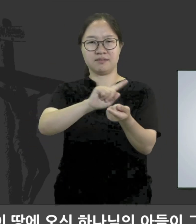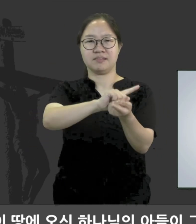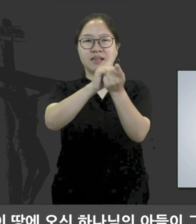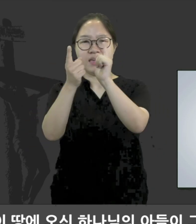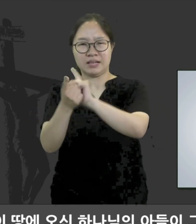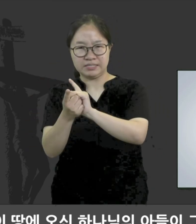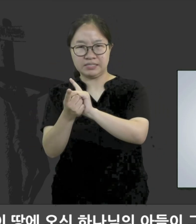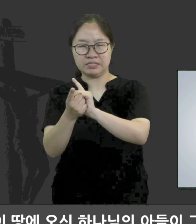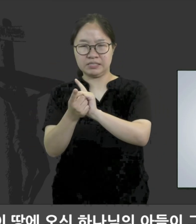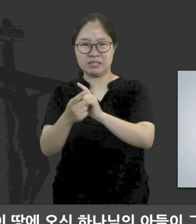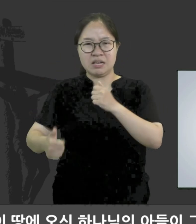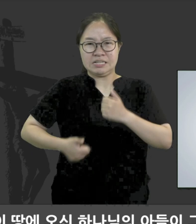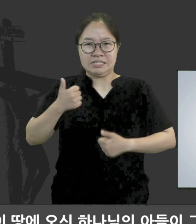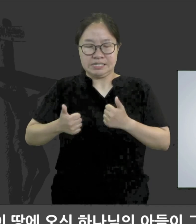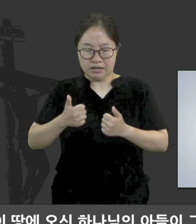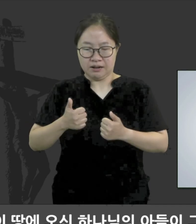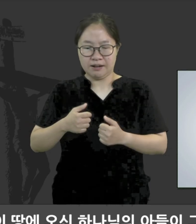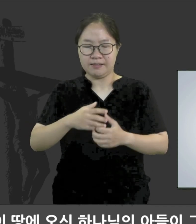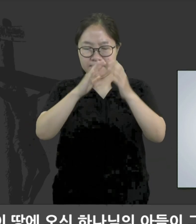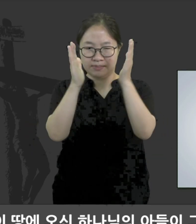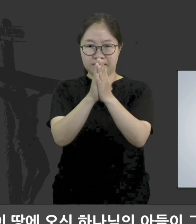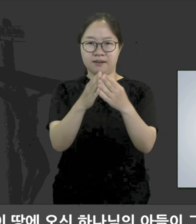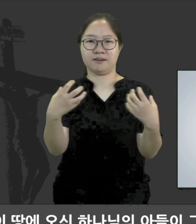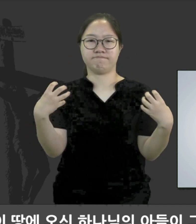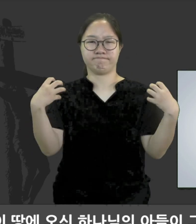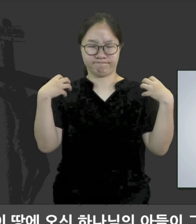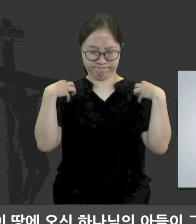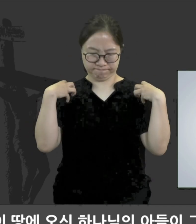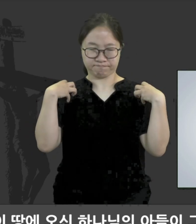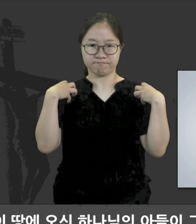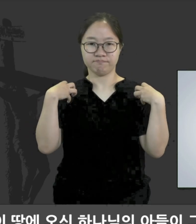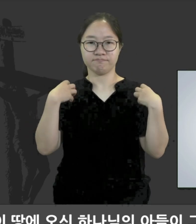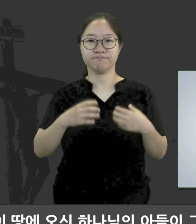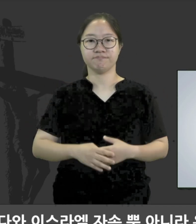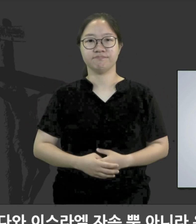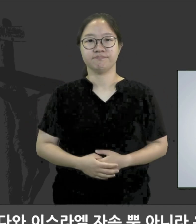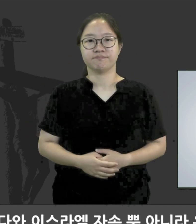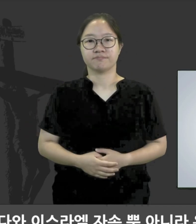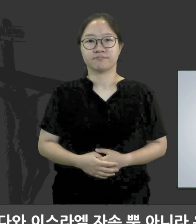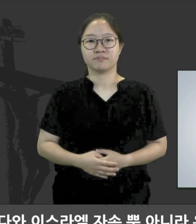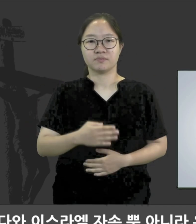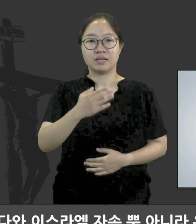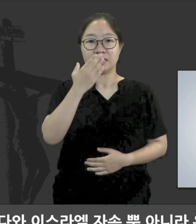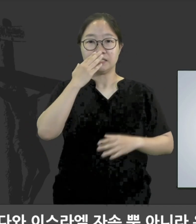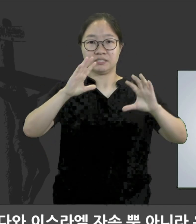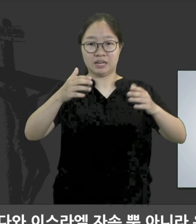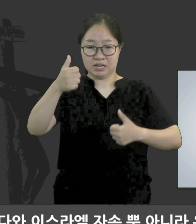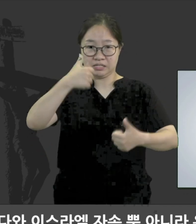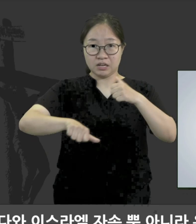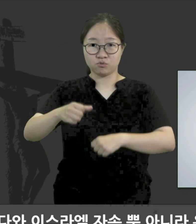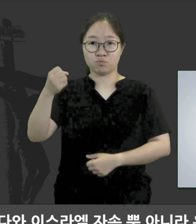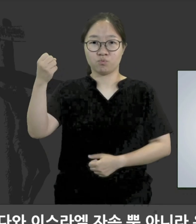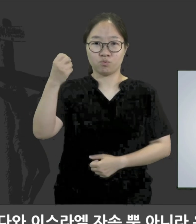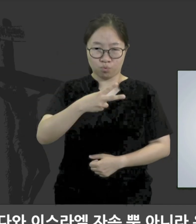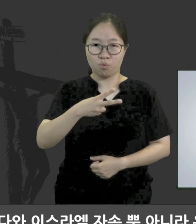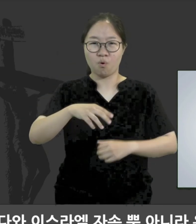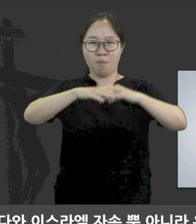대신하여 긍휼이 없는 분노의 잔을 받아 약속을 이루셨고 유다와 이스라엘 자손뿐